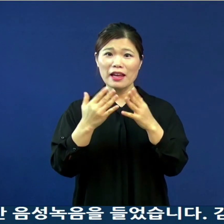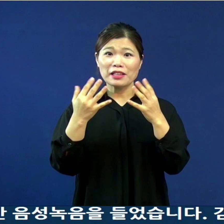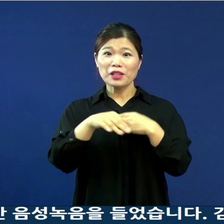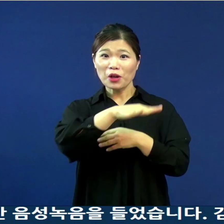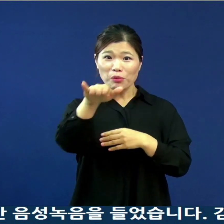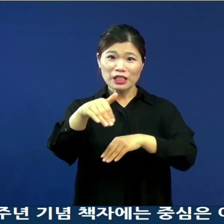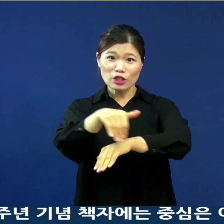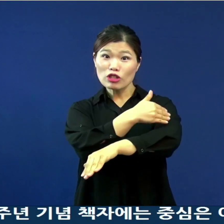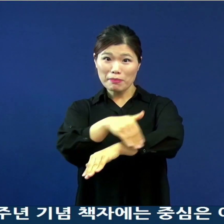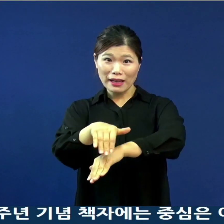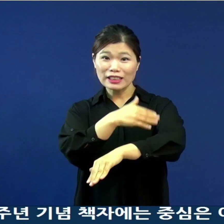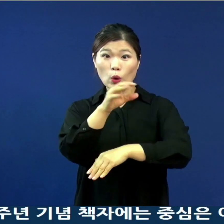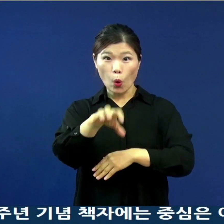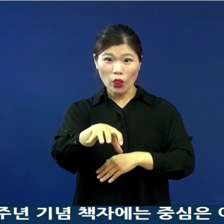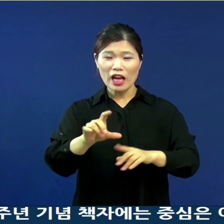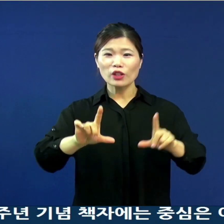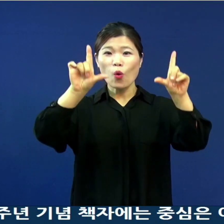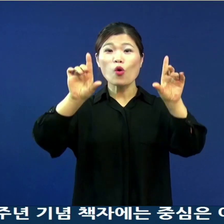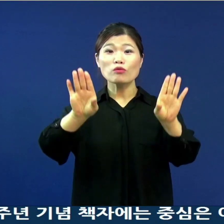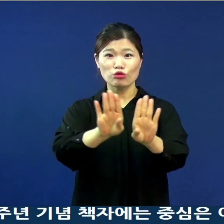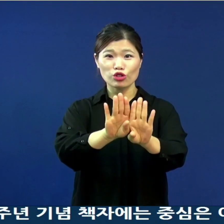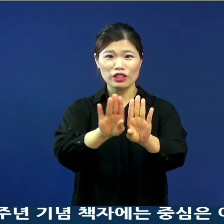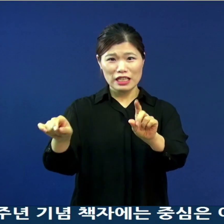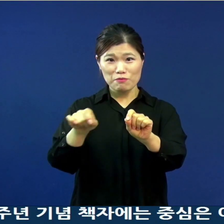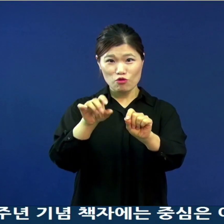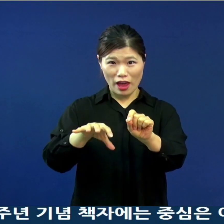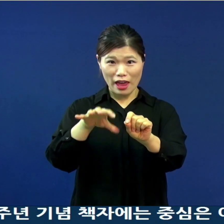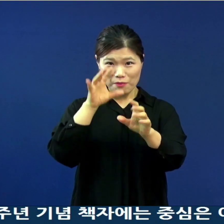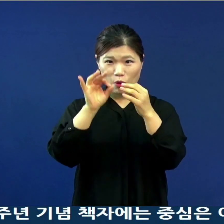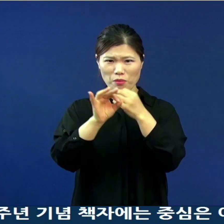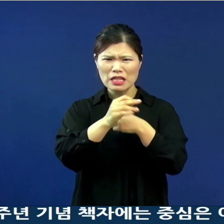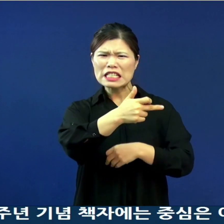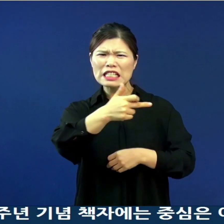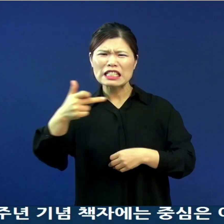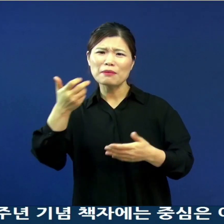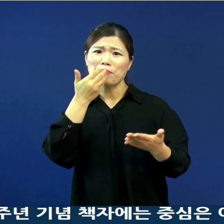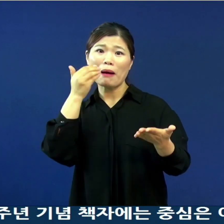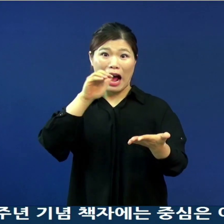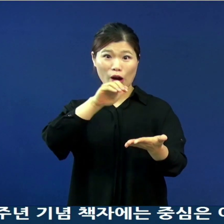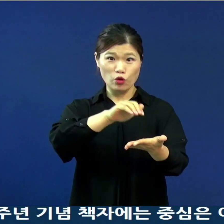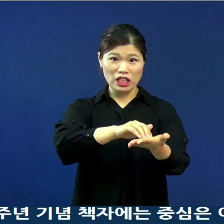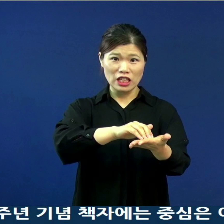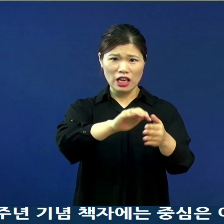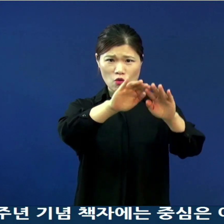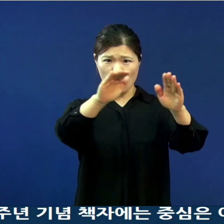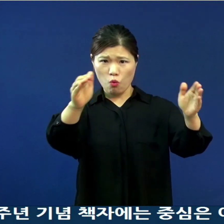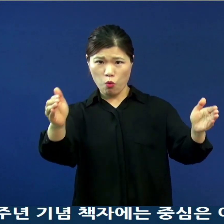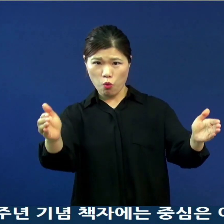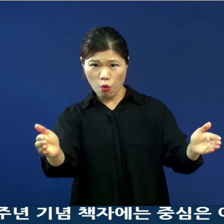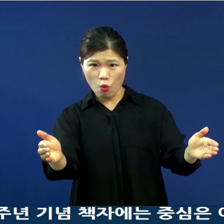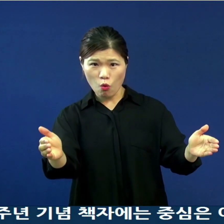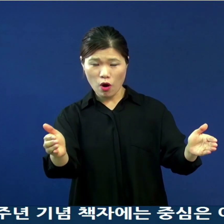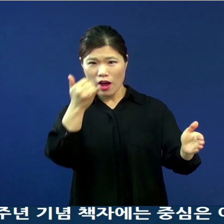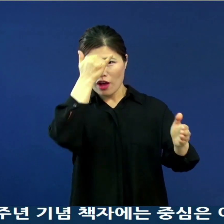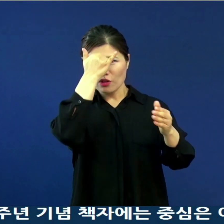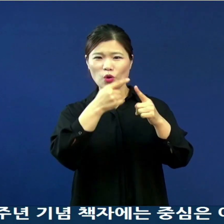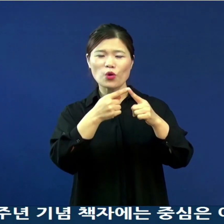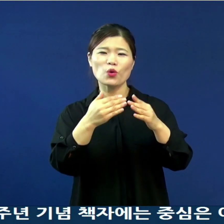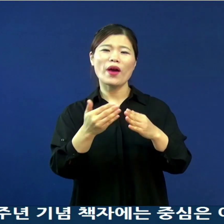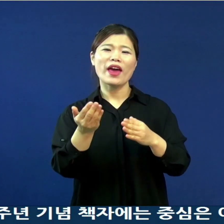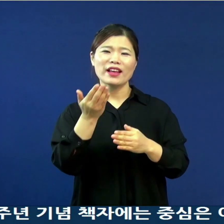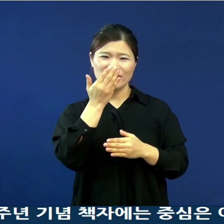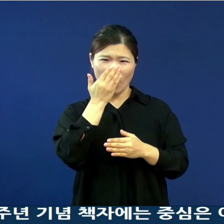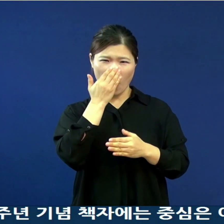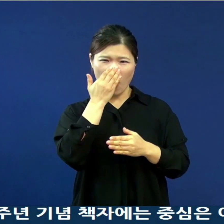성도님들이 출입하시는 동문 입구에 큰 바위에 새겨진 충영교회